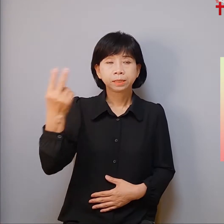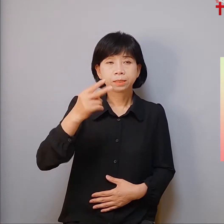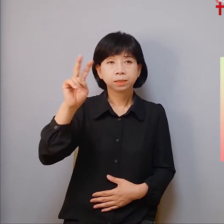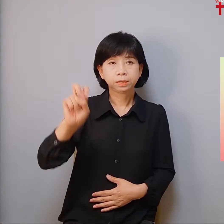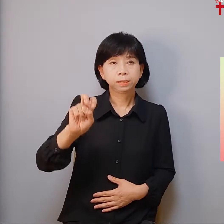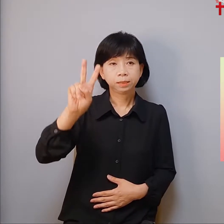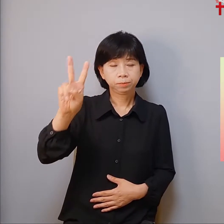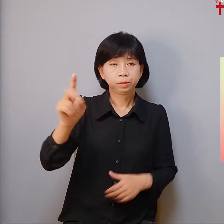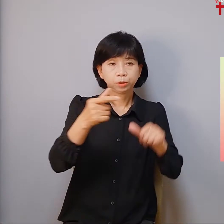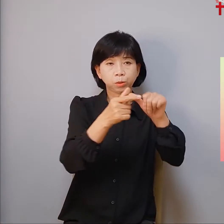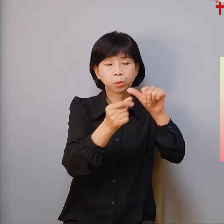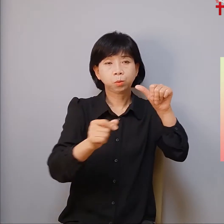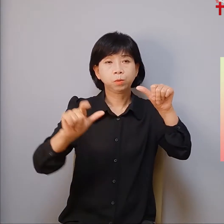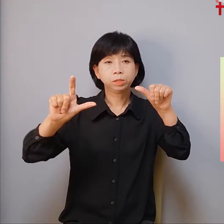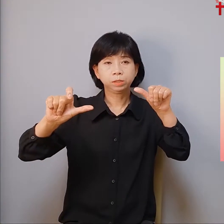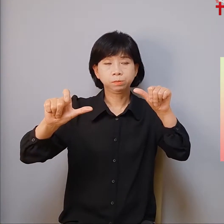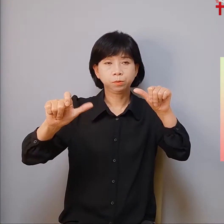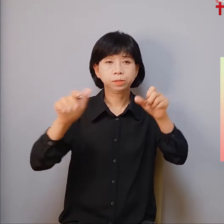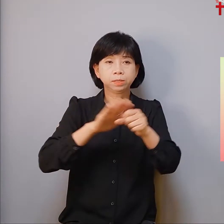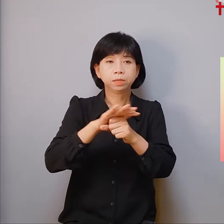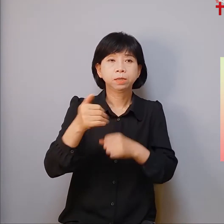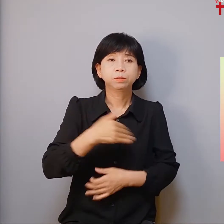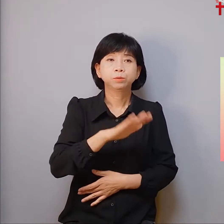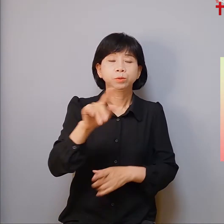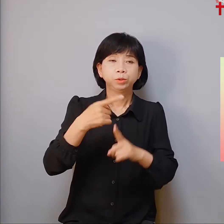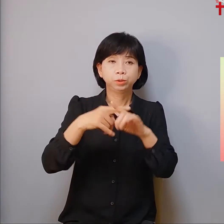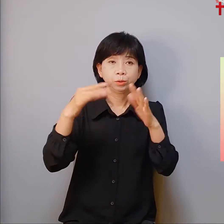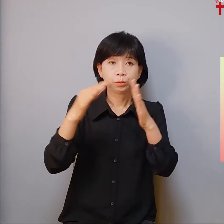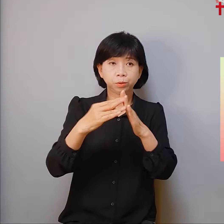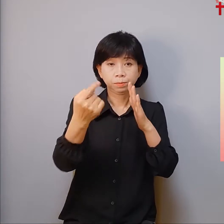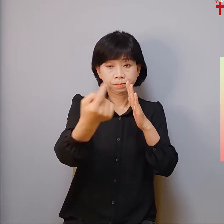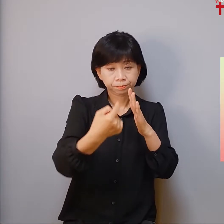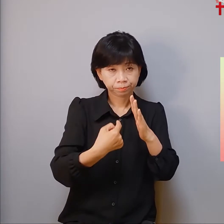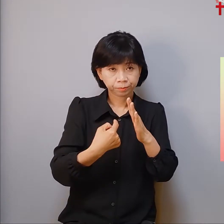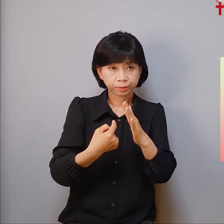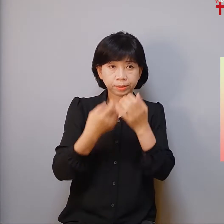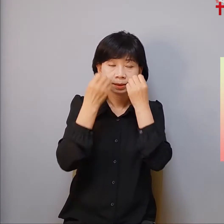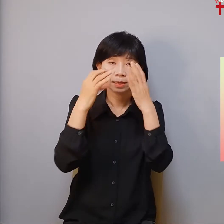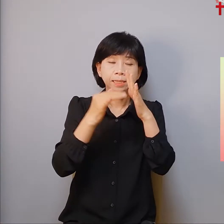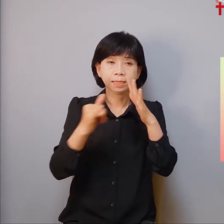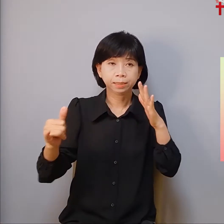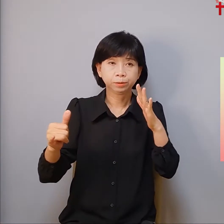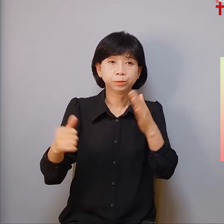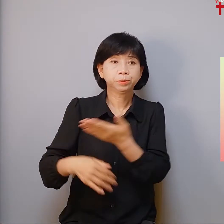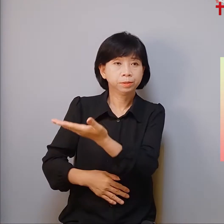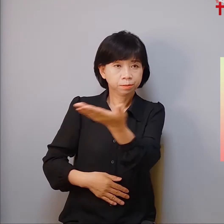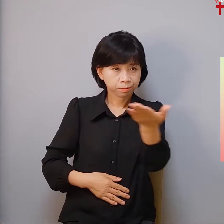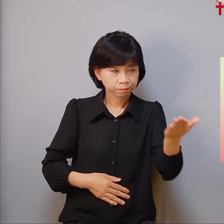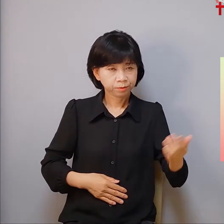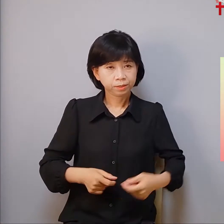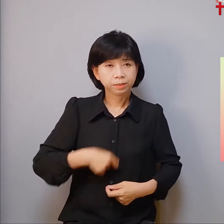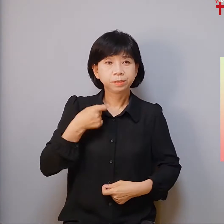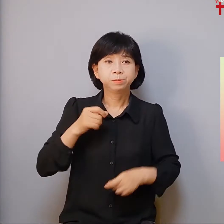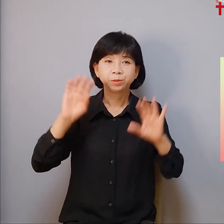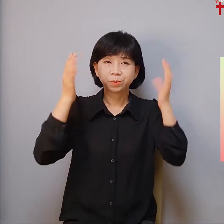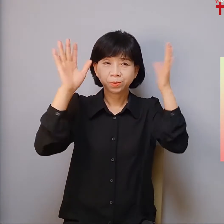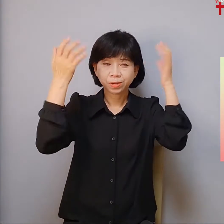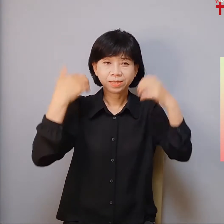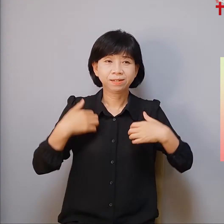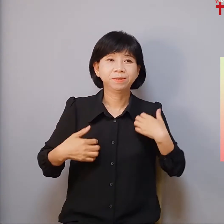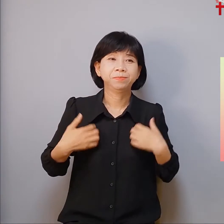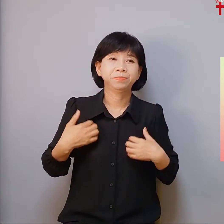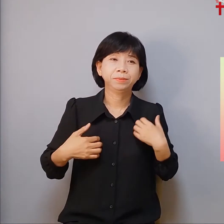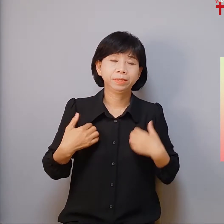(2022년 5월 15일) 사랑하는 우리 교회를 찾아주신 새가족미 방문자 여러분을 진심으로